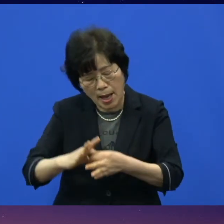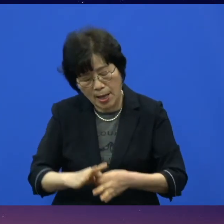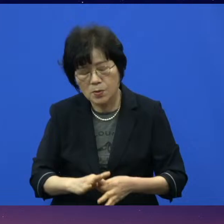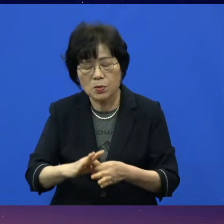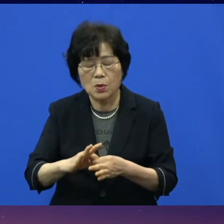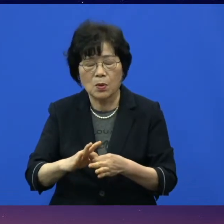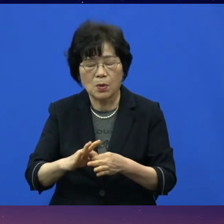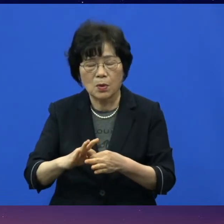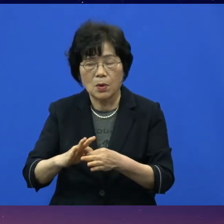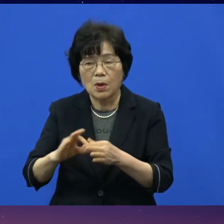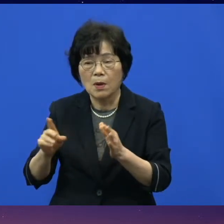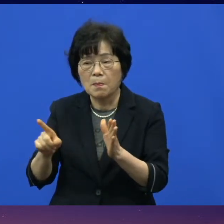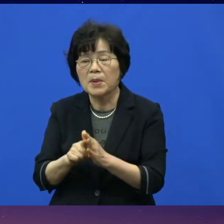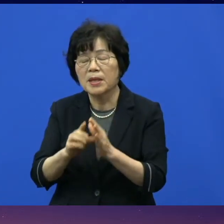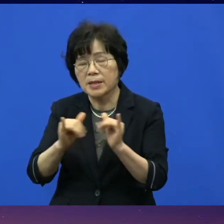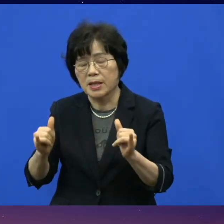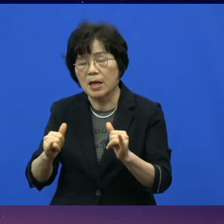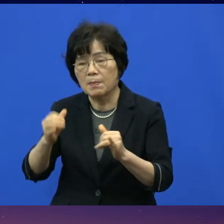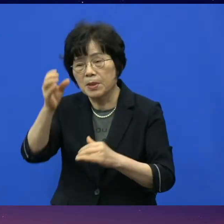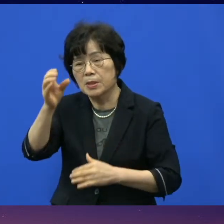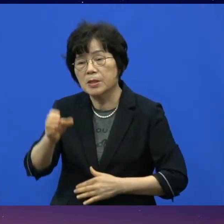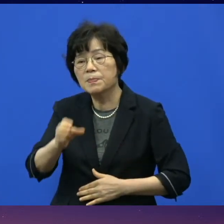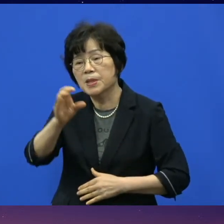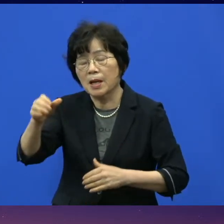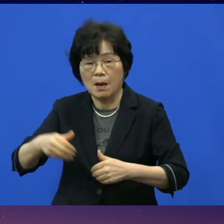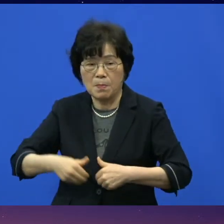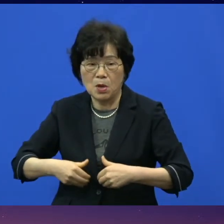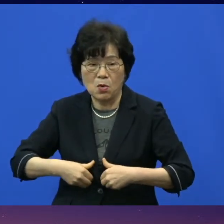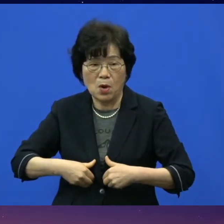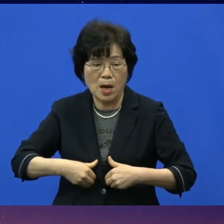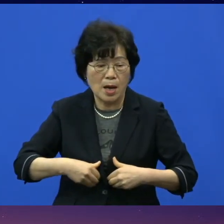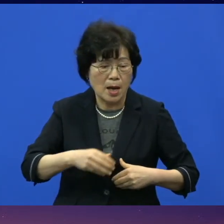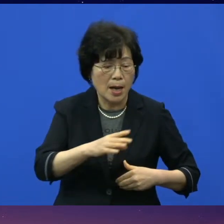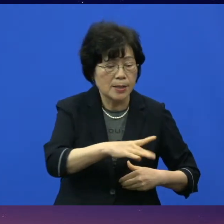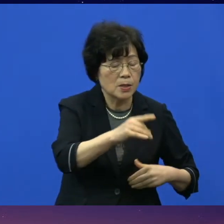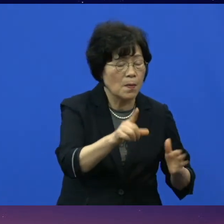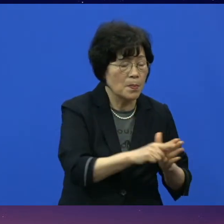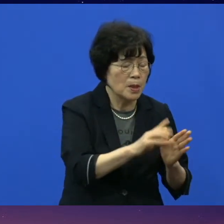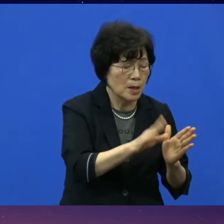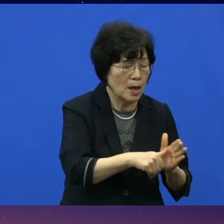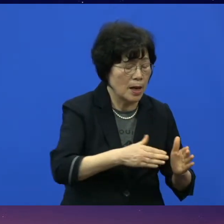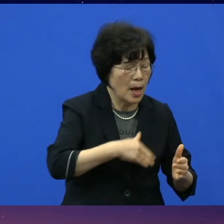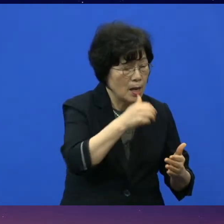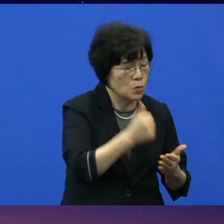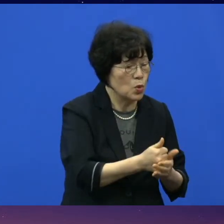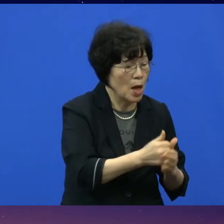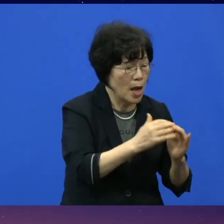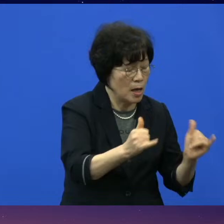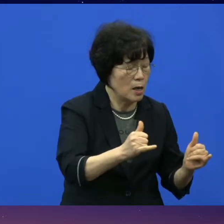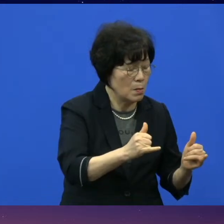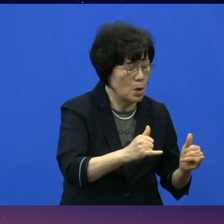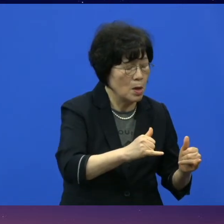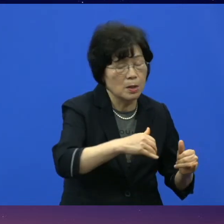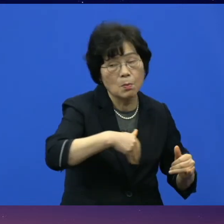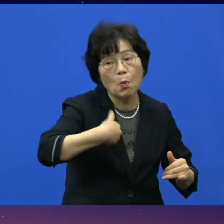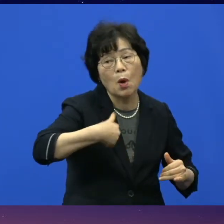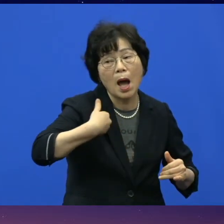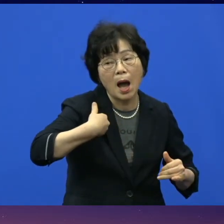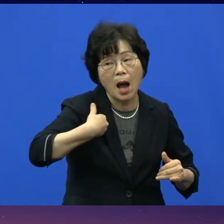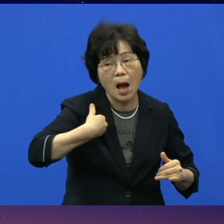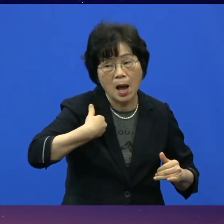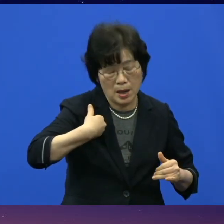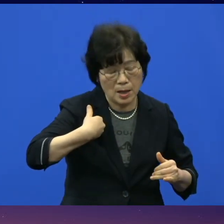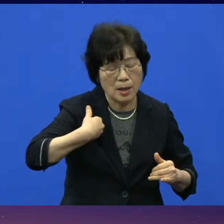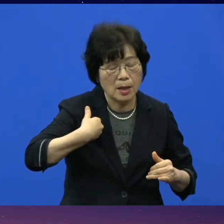초기에는 아직 복음의 내용을 모르고 내가 얼마나 죄인가도 몰라요. 그래서 십자가의 은혜를 체험하기에는 아직도